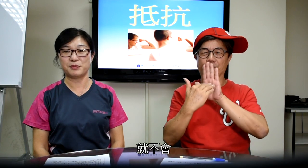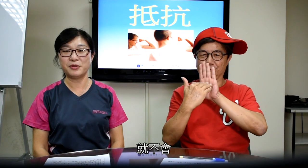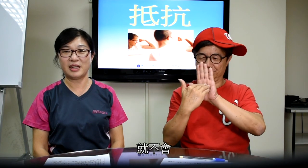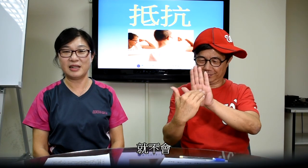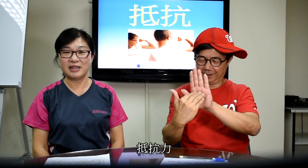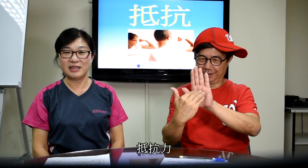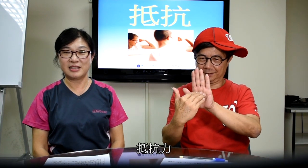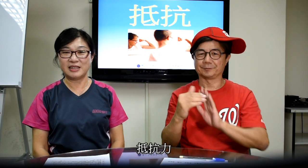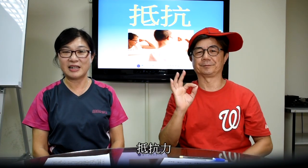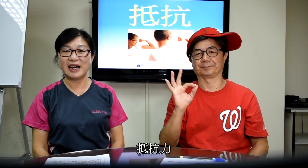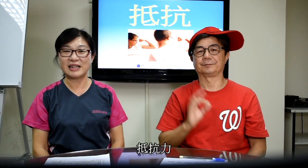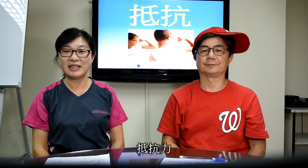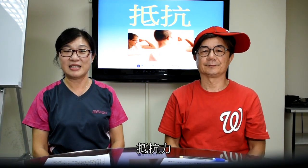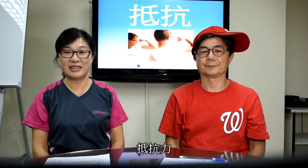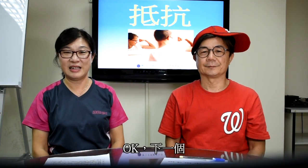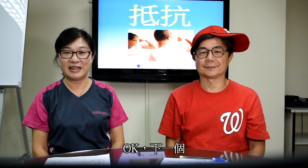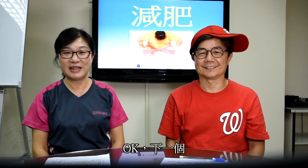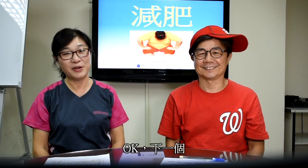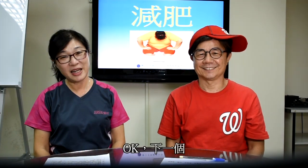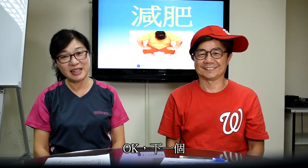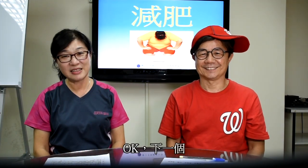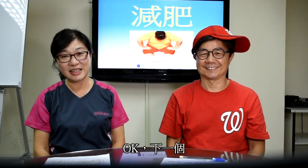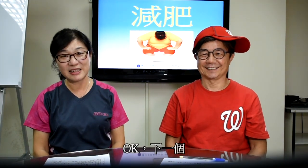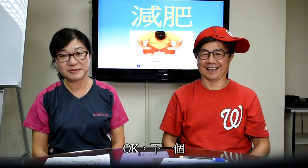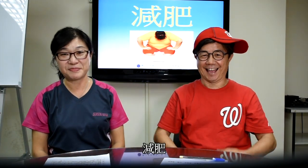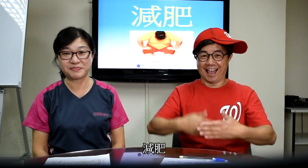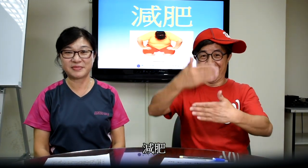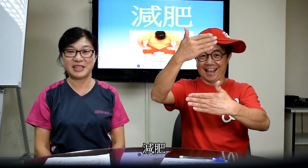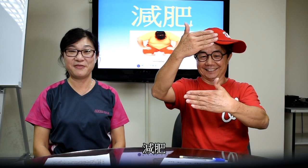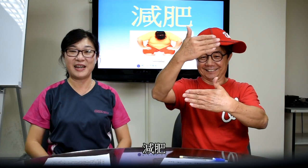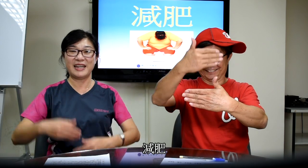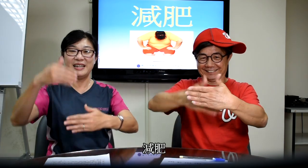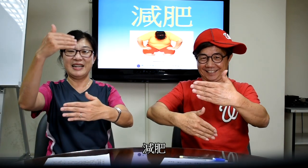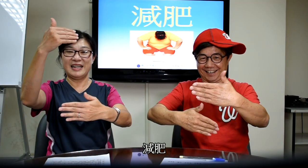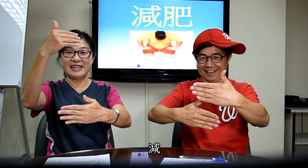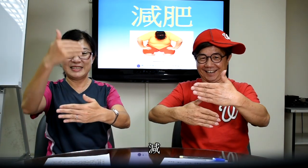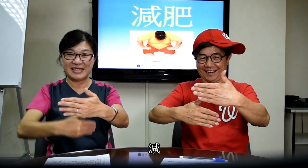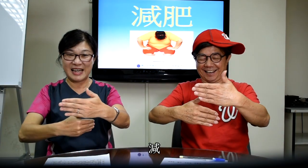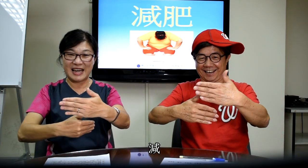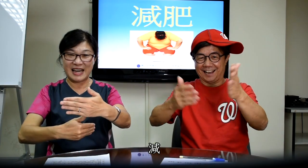会抵抗力。OK， 下一个。减肥，